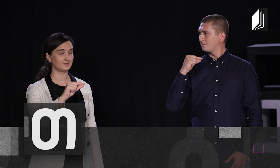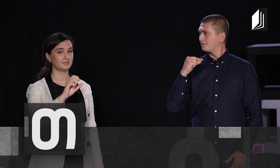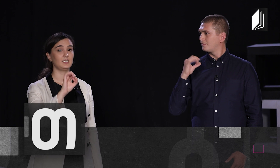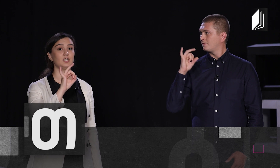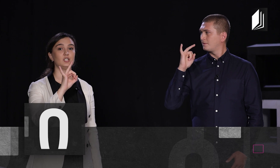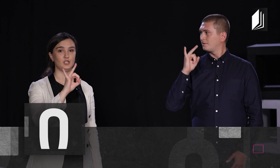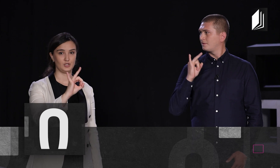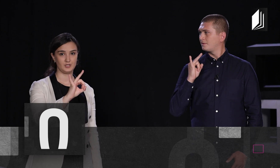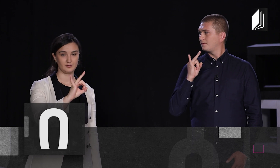I